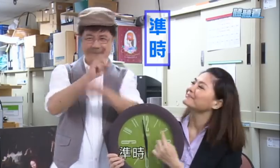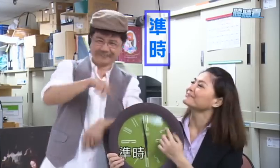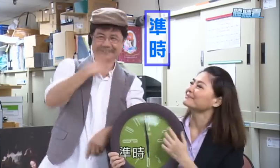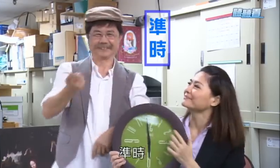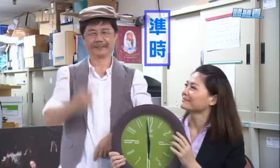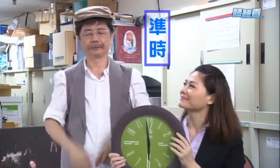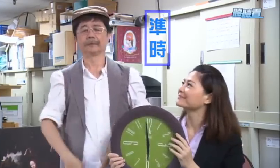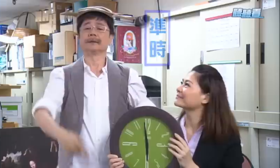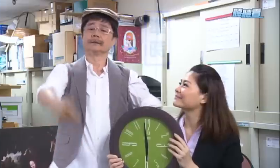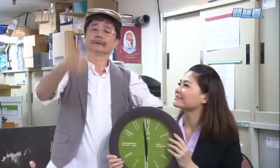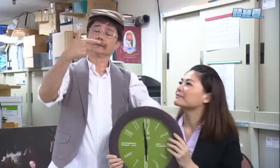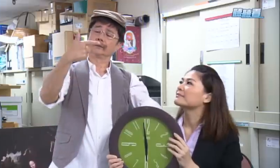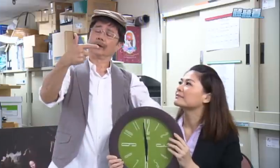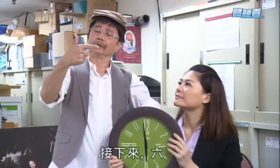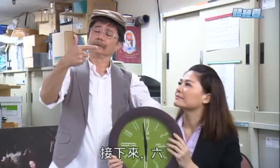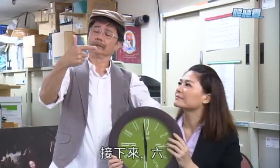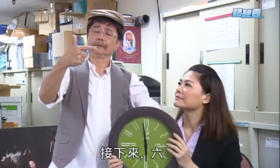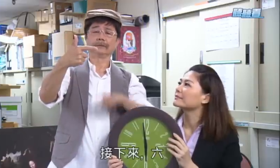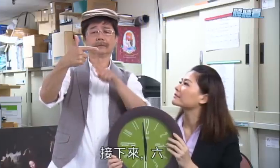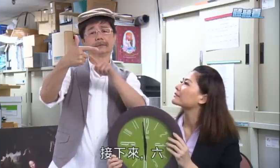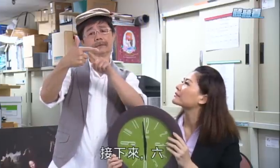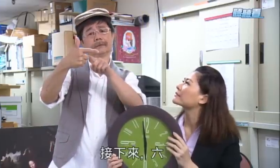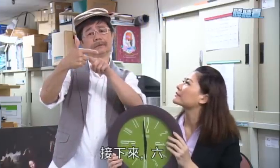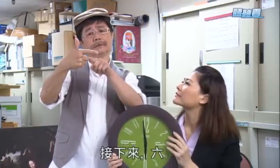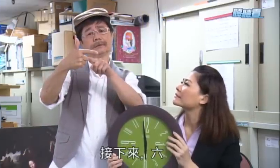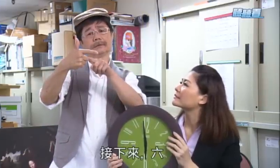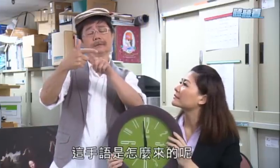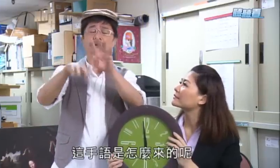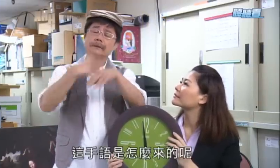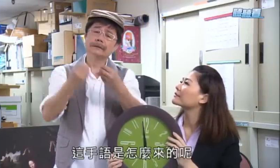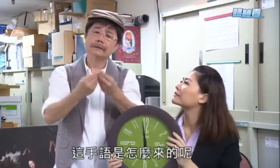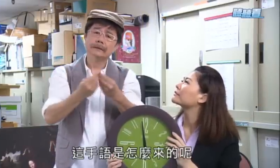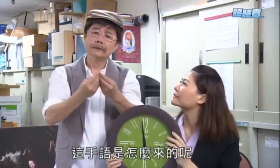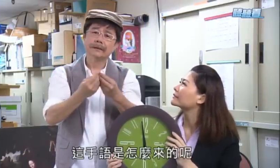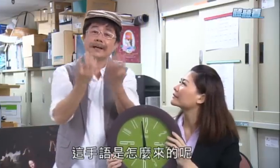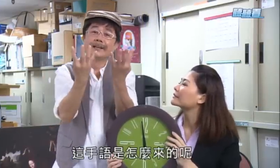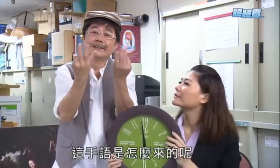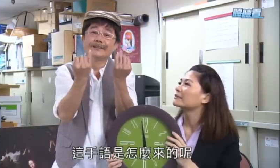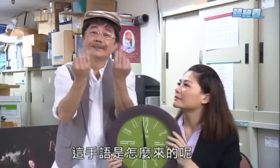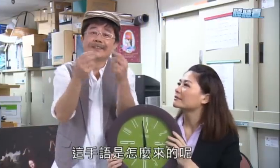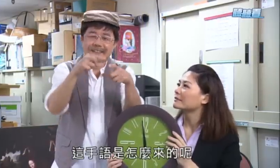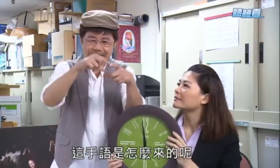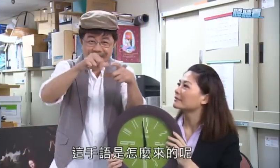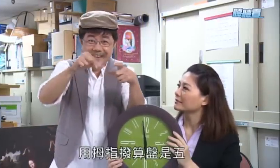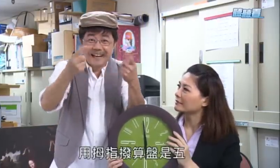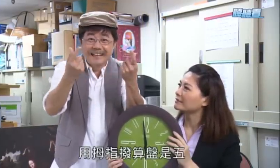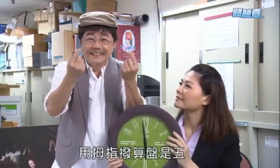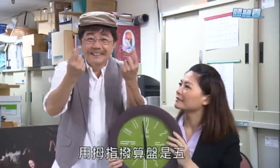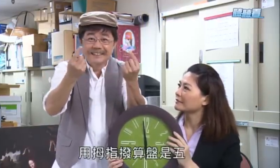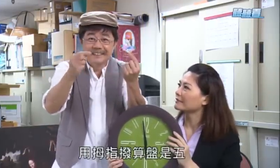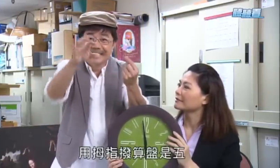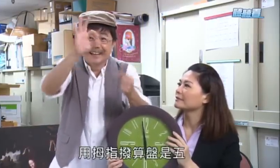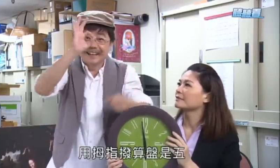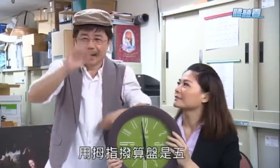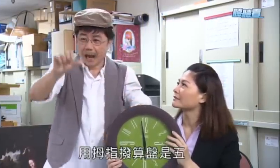准时。接下来6，这手语是怎么来的呢？用拇指拨算盘是